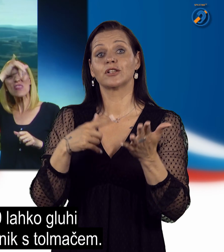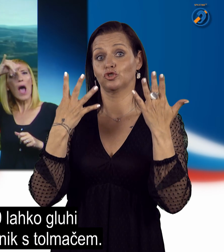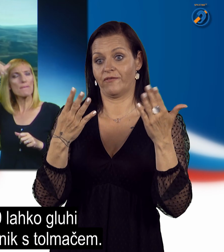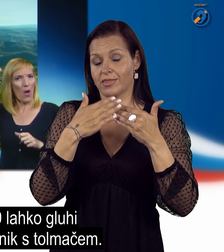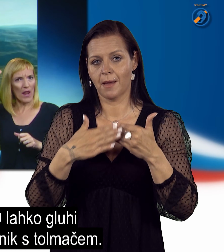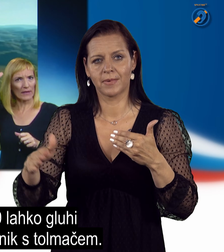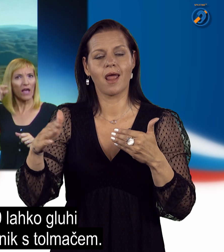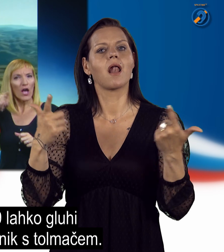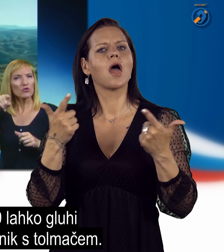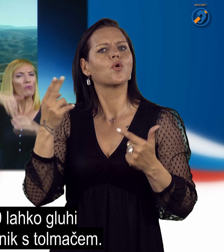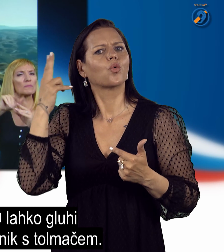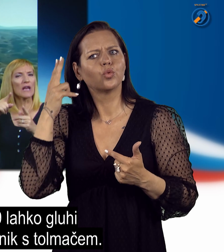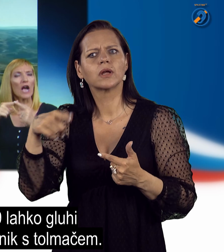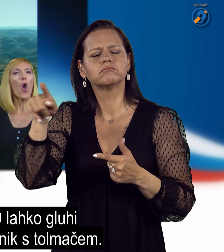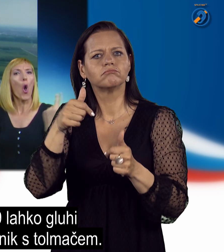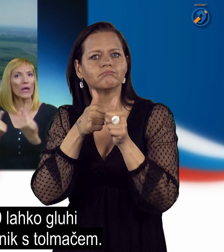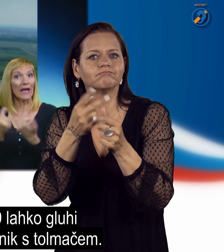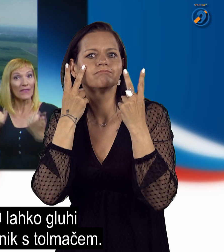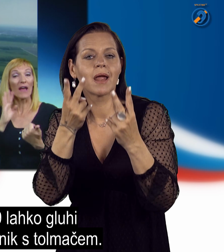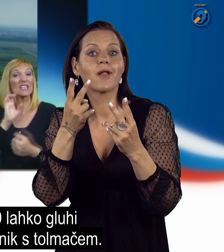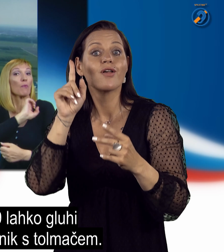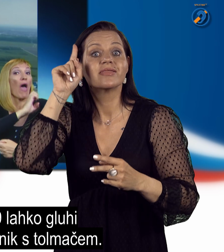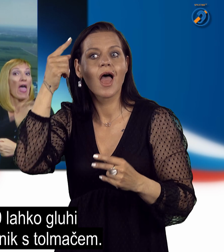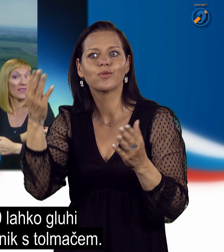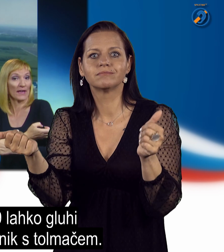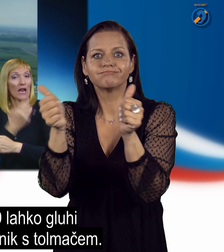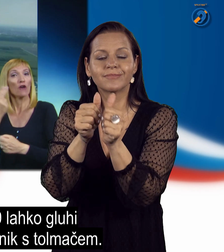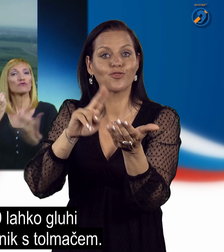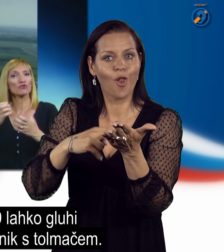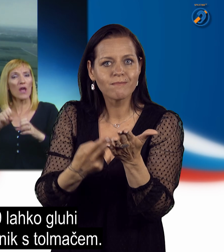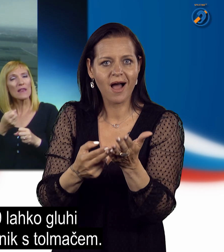Od leta 2009 lahko gluhi spremljajo dnevnik s tolmačem.